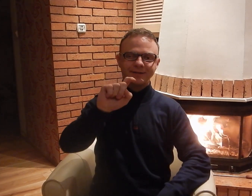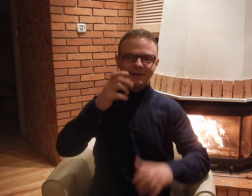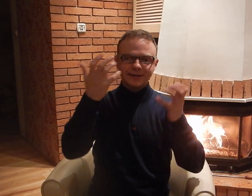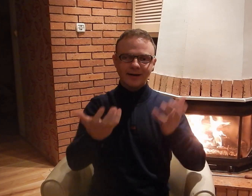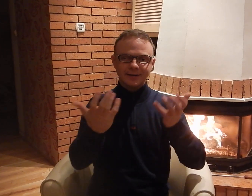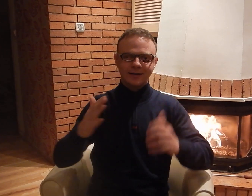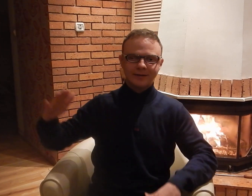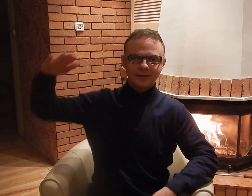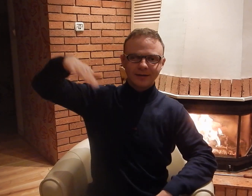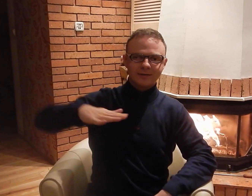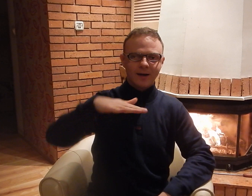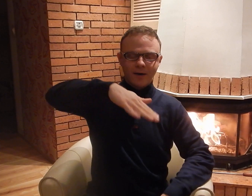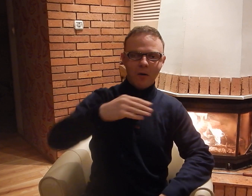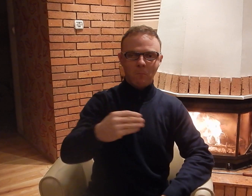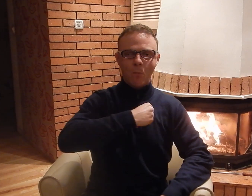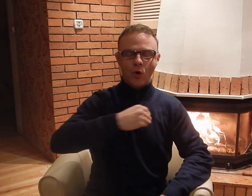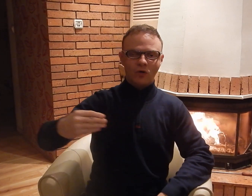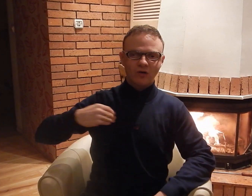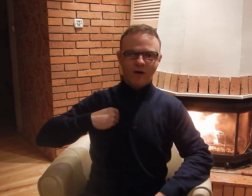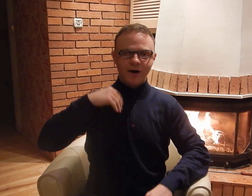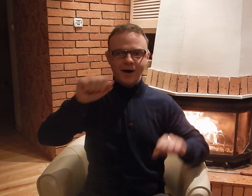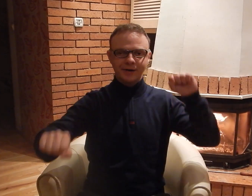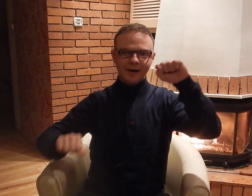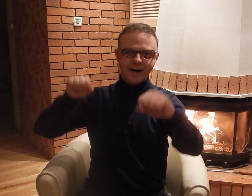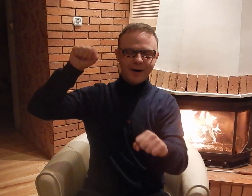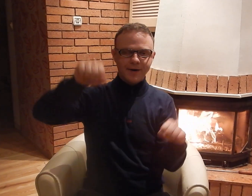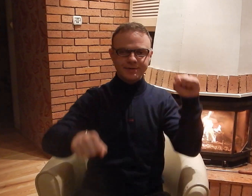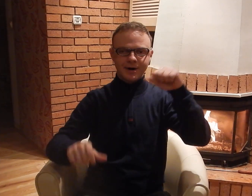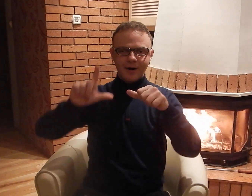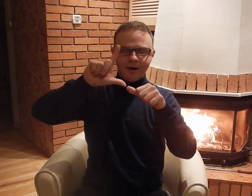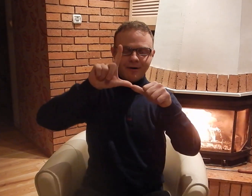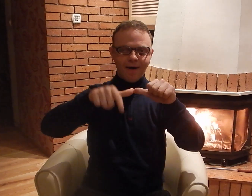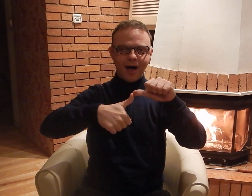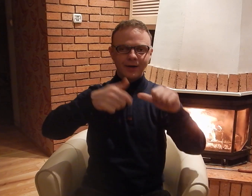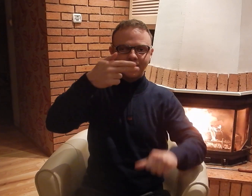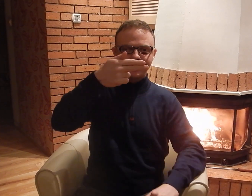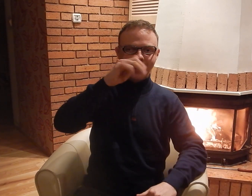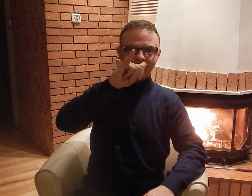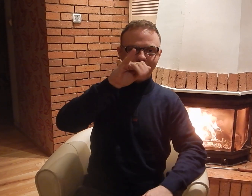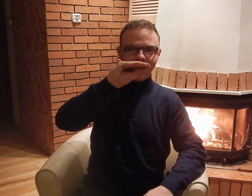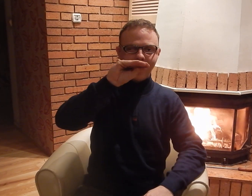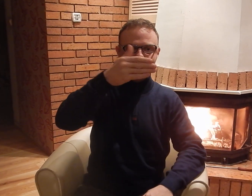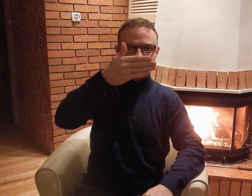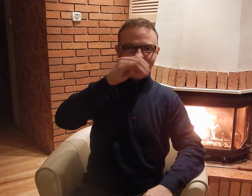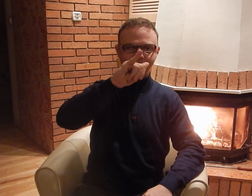W kwietniu chciałem przepłynąć Polskę kajakiem, ale